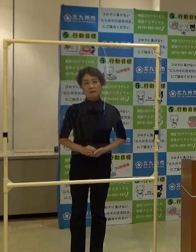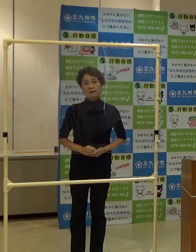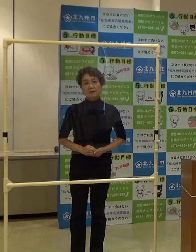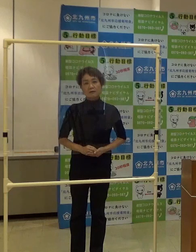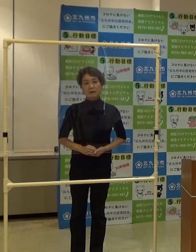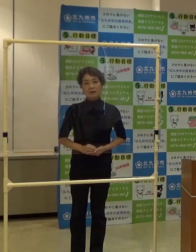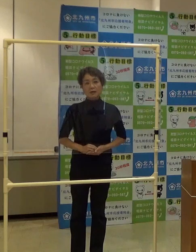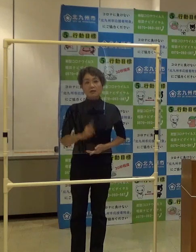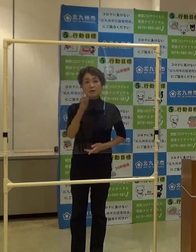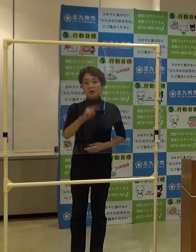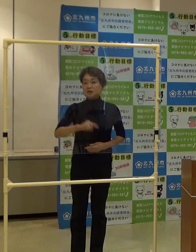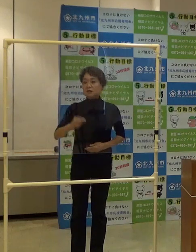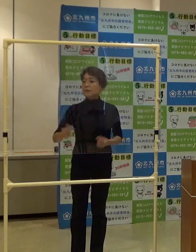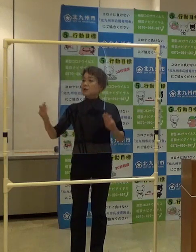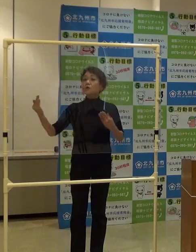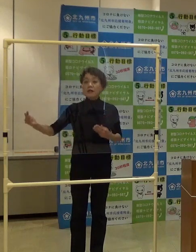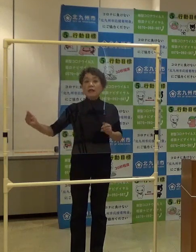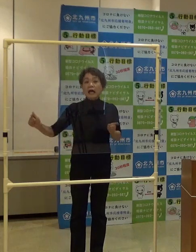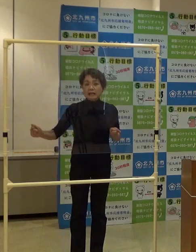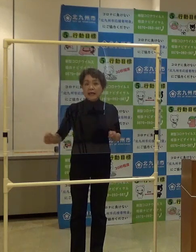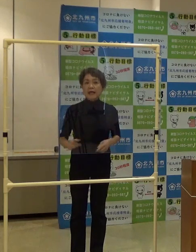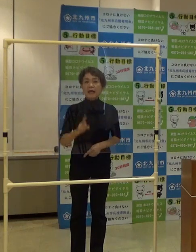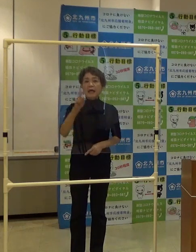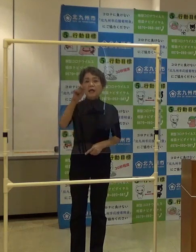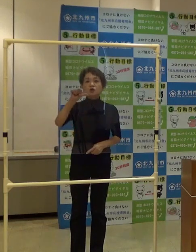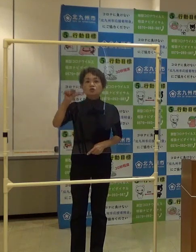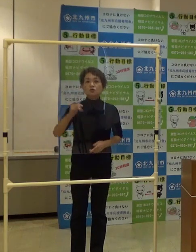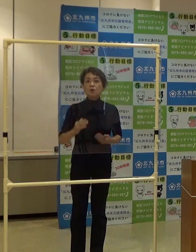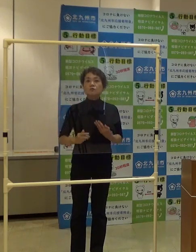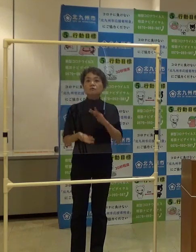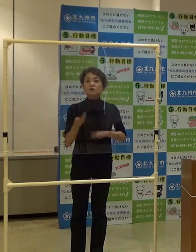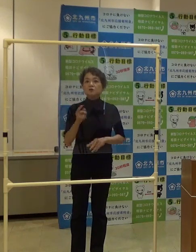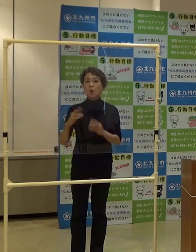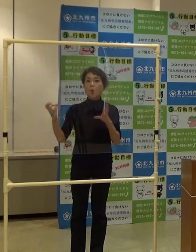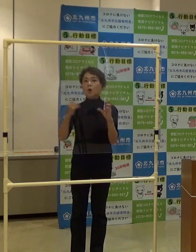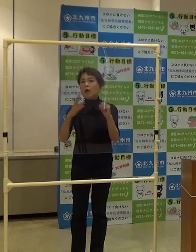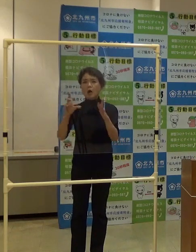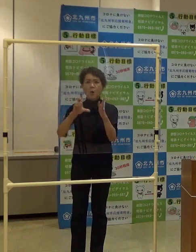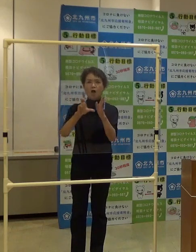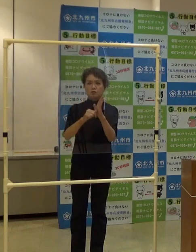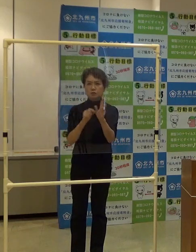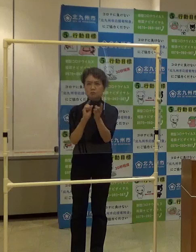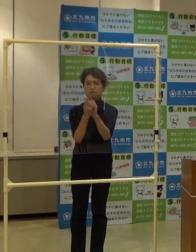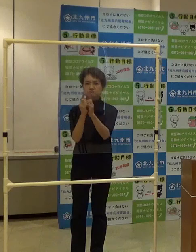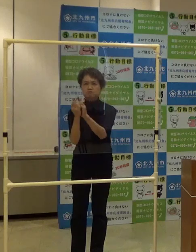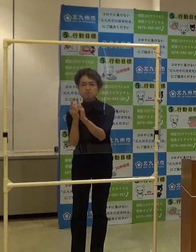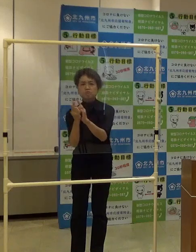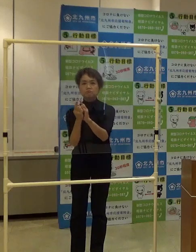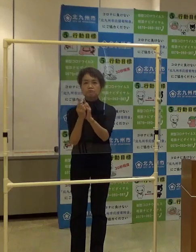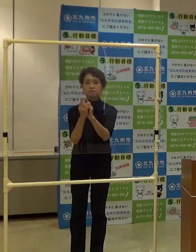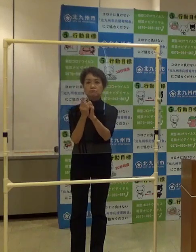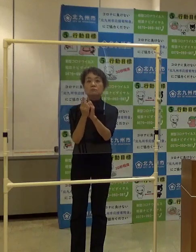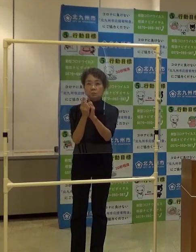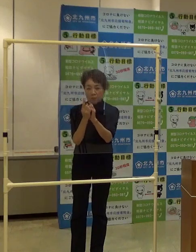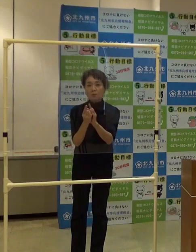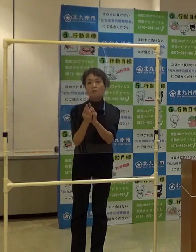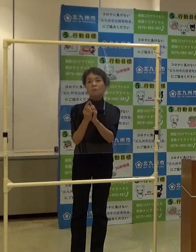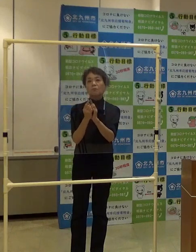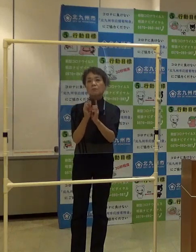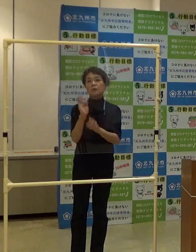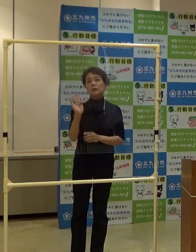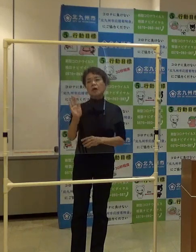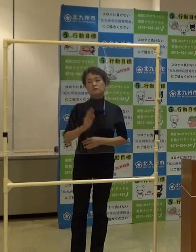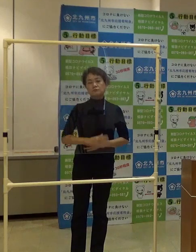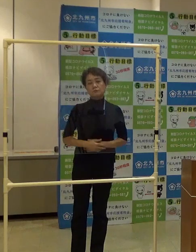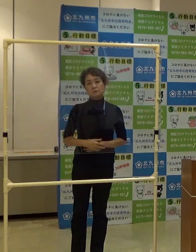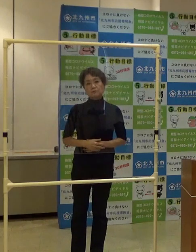1メートル以内で15分以上会話をするというときに濃厚接触の定義でそのようになりますので、